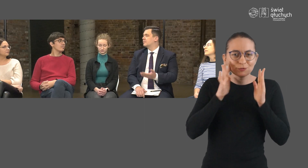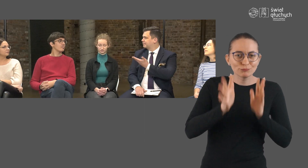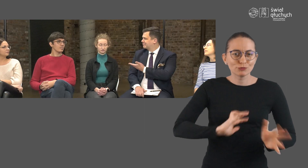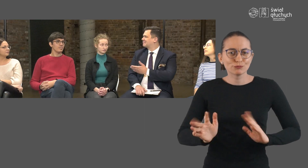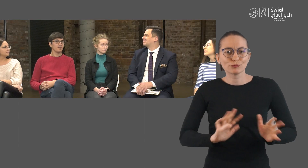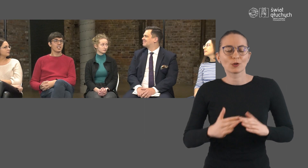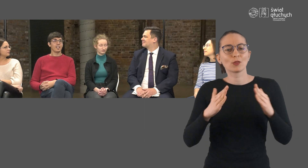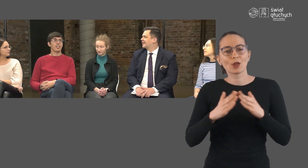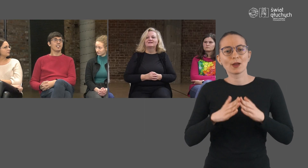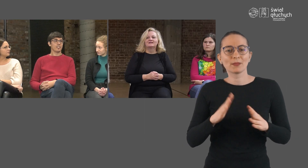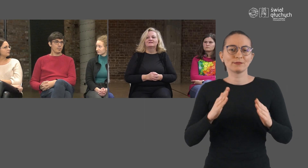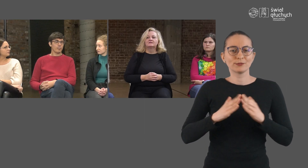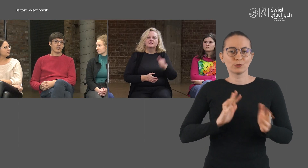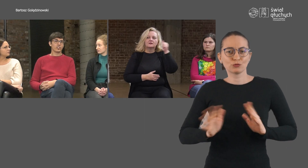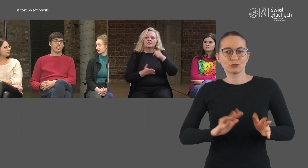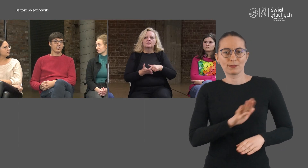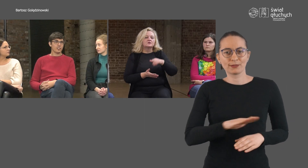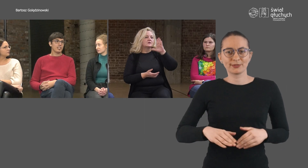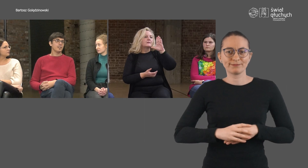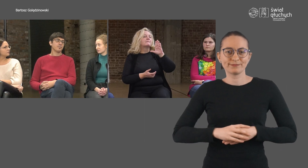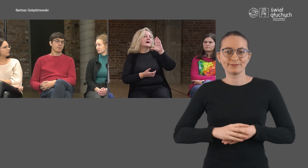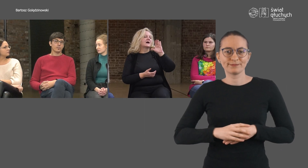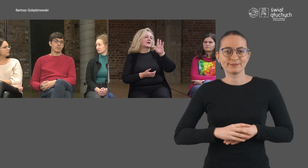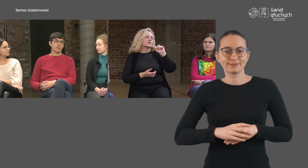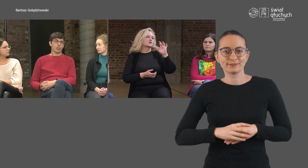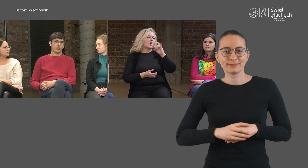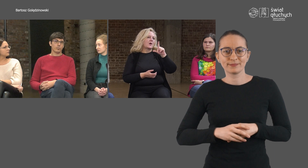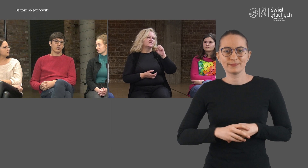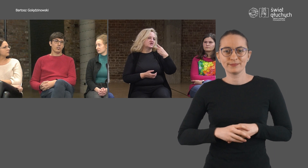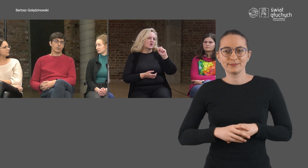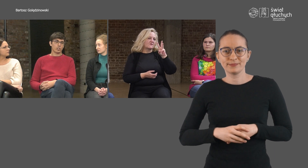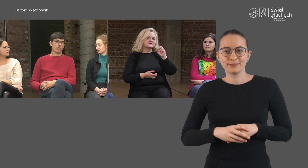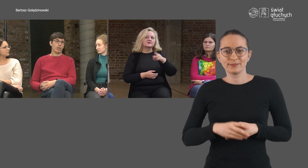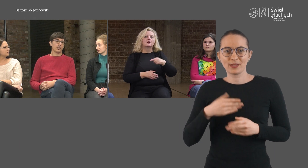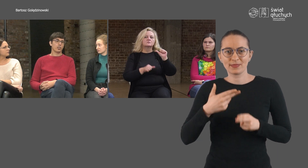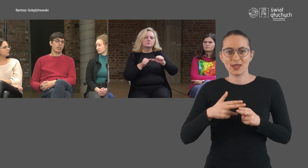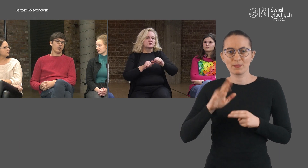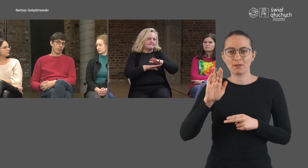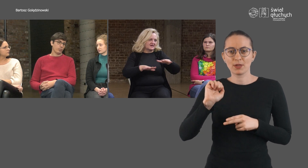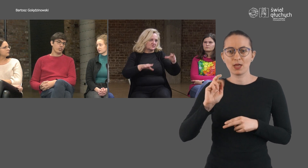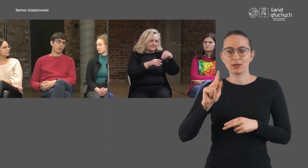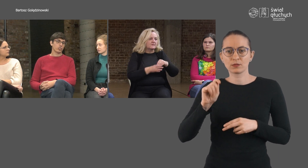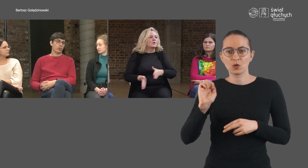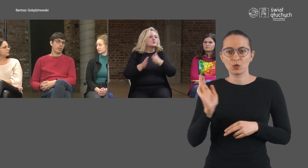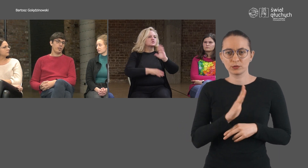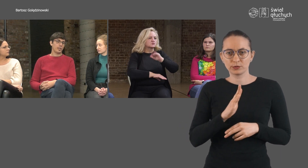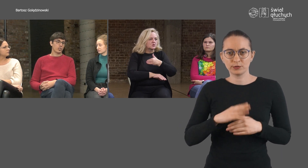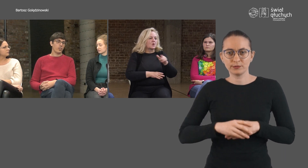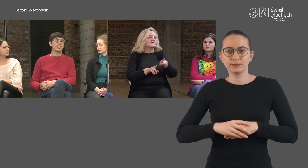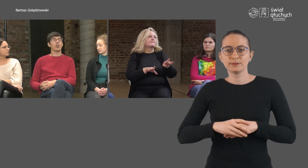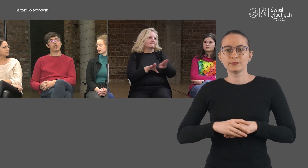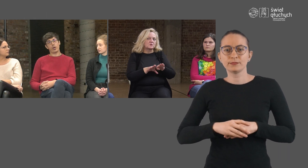Dziękuję bardzo. Nazywam się Bartosz Gęsnowski. Chodziłam do przedszkola masowej, potem chodziłam do